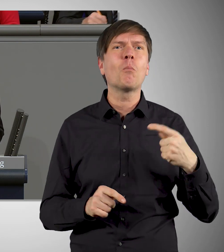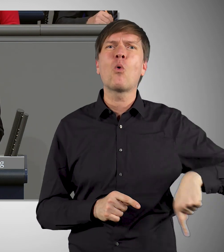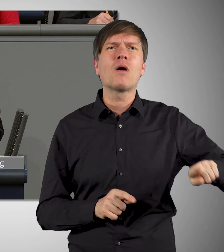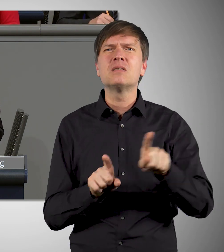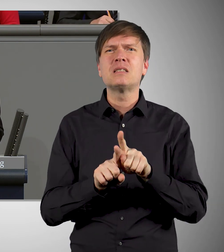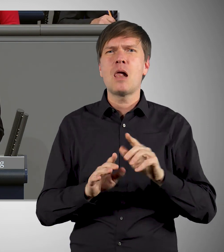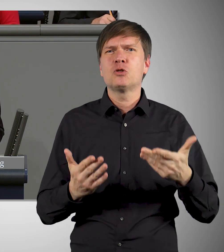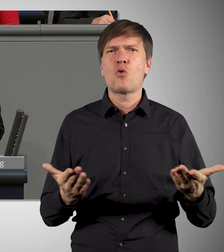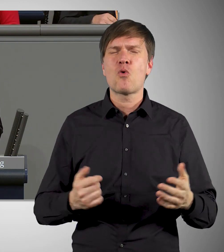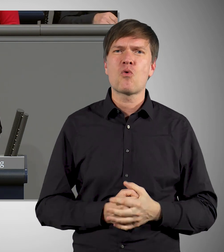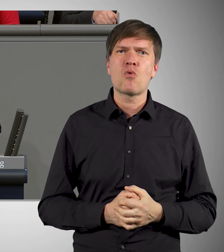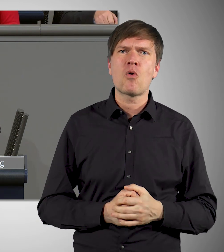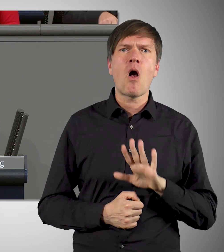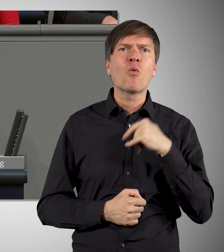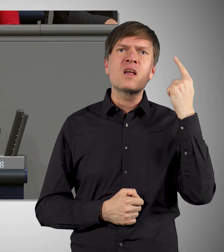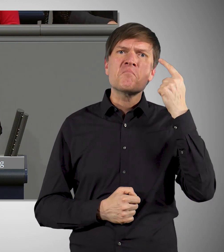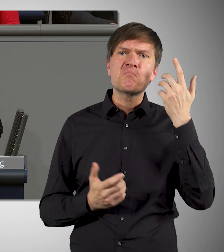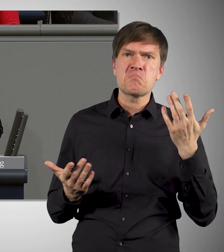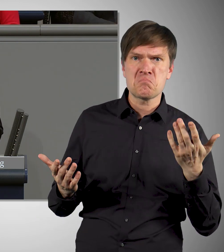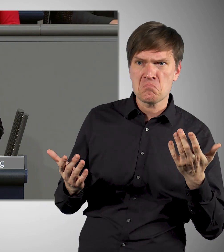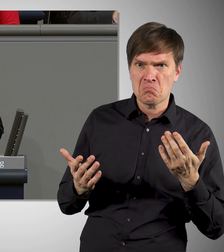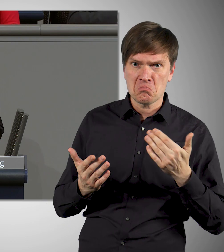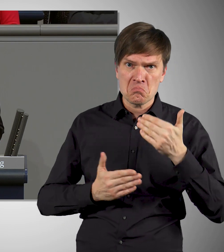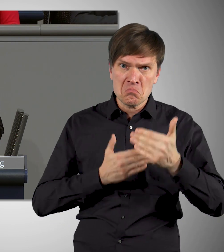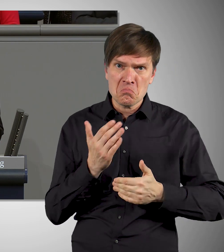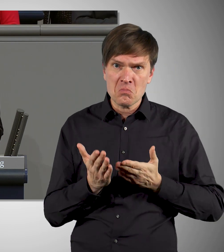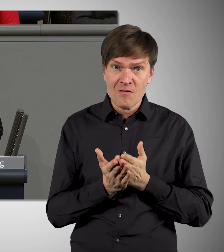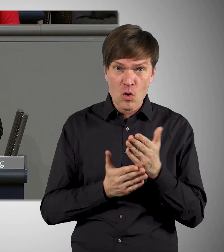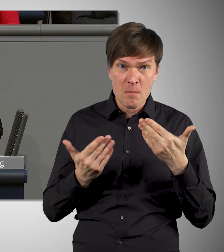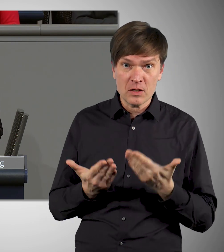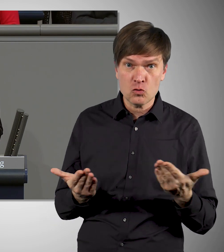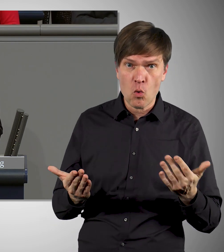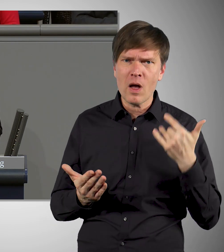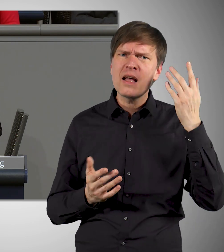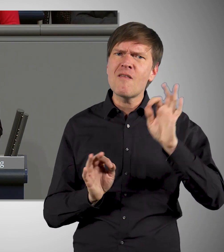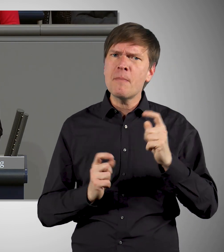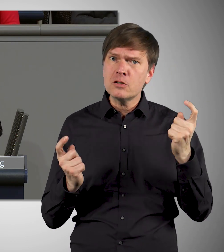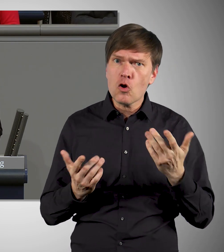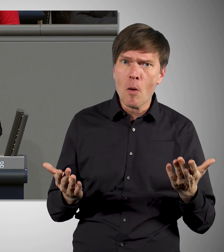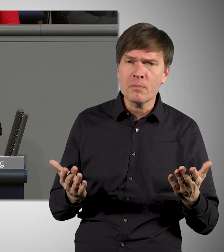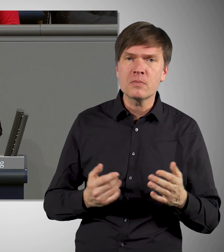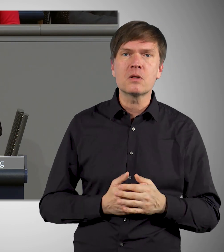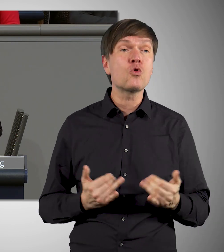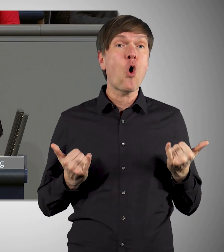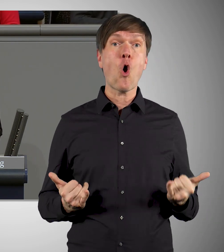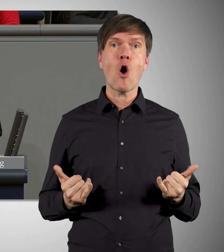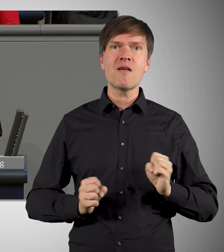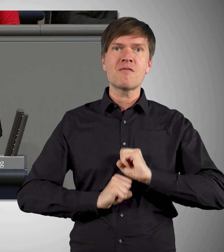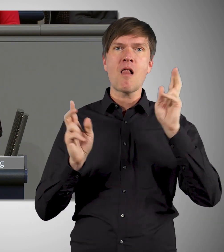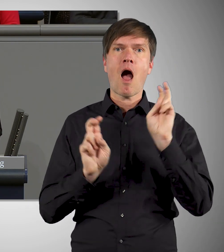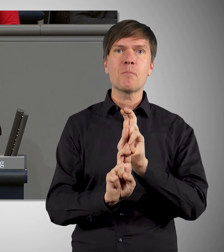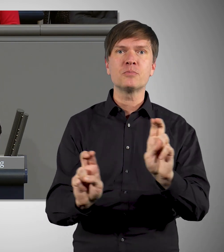Bürgern nicht. Und viele fragen sich, geht das jetzt immer so weiter oder wird es wieder besser?